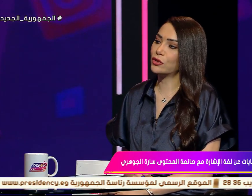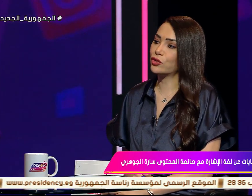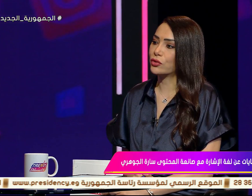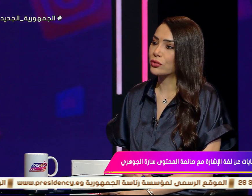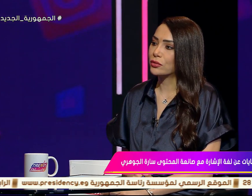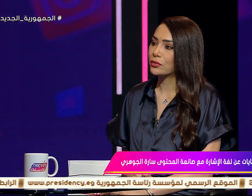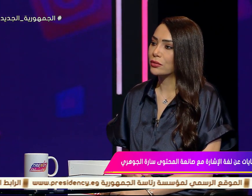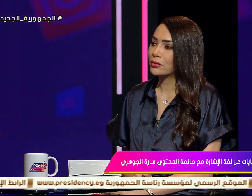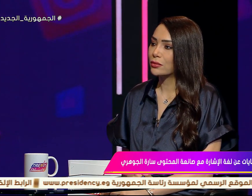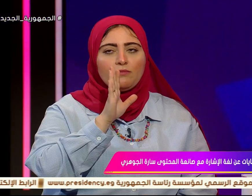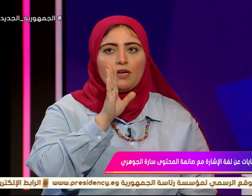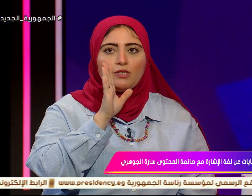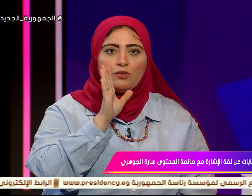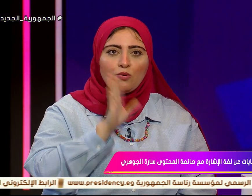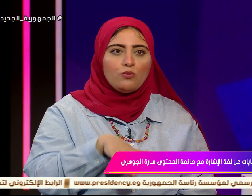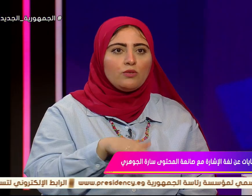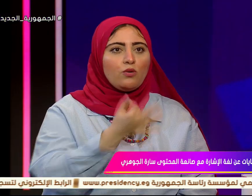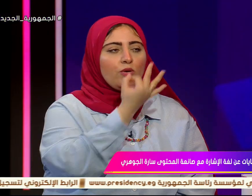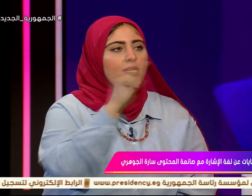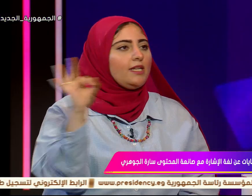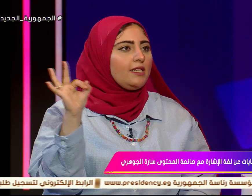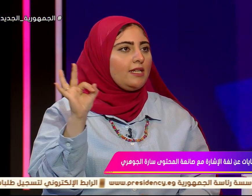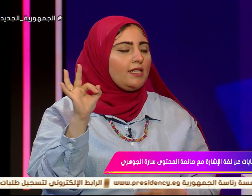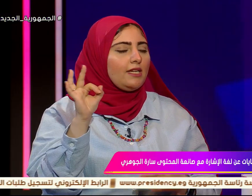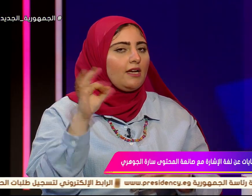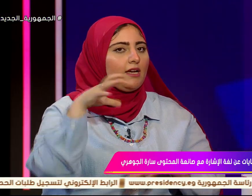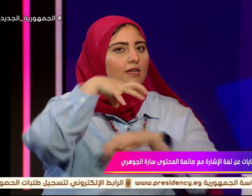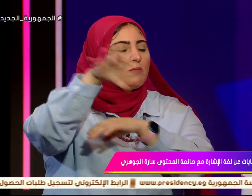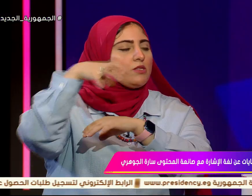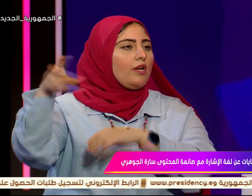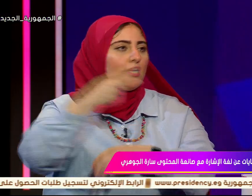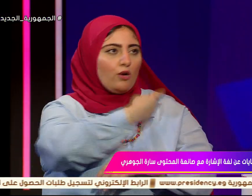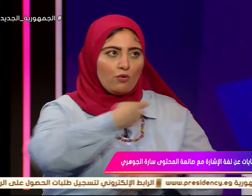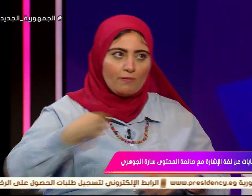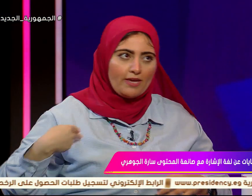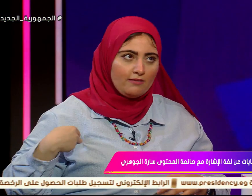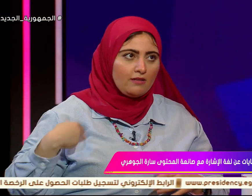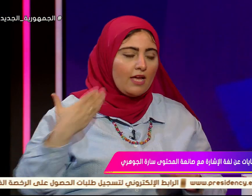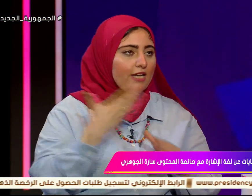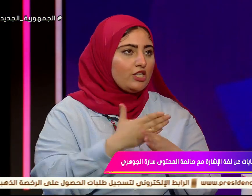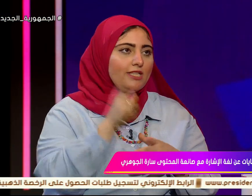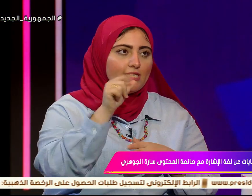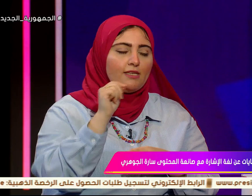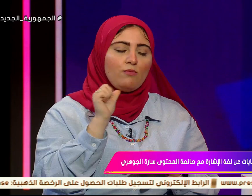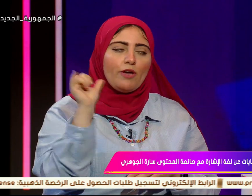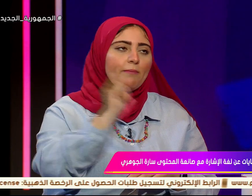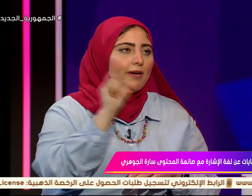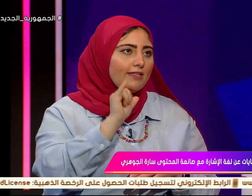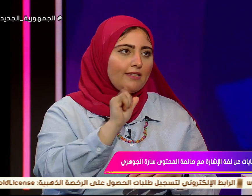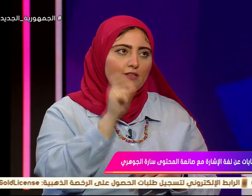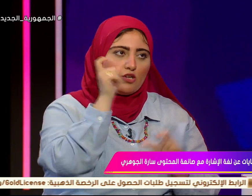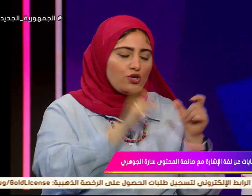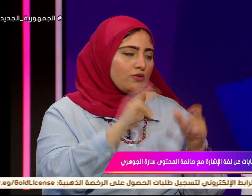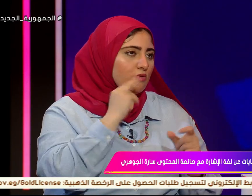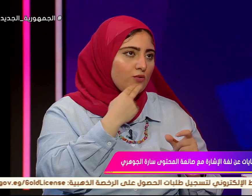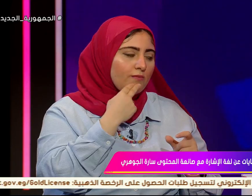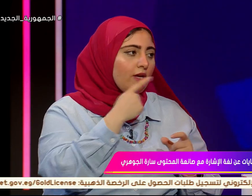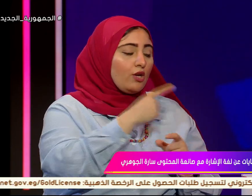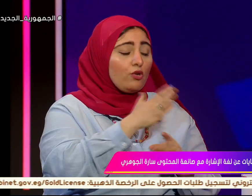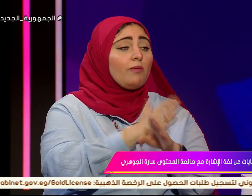الاشاره لازم يكون كل المصالح الحكوميه علشان دي مهمه جدا للاشخاص السم ان هم